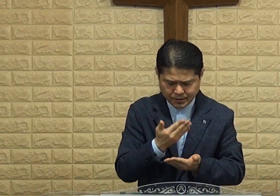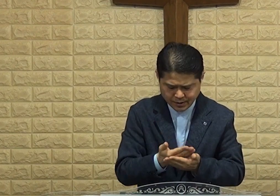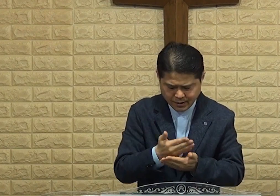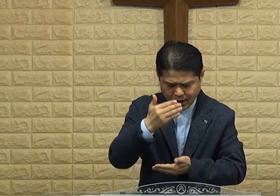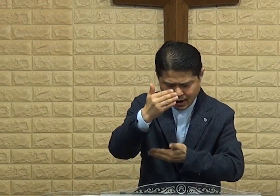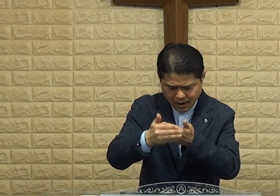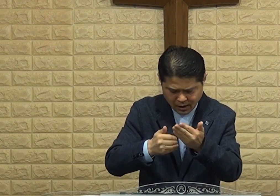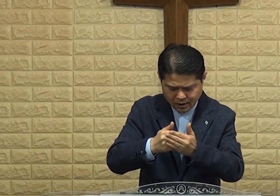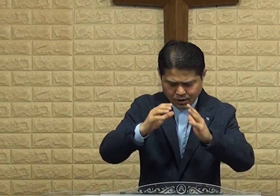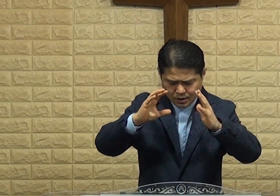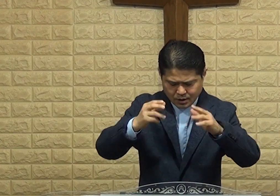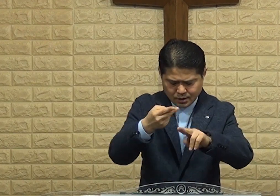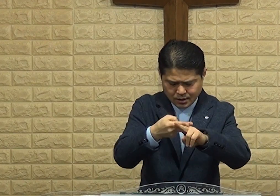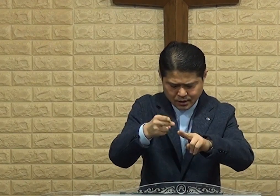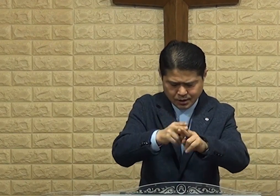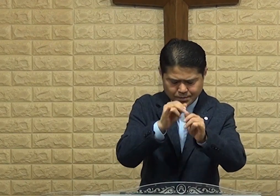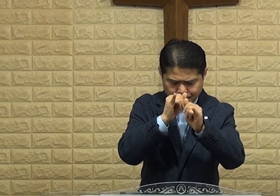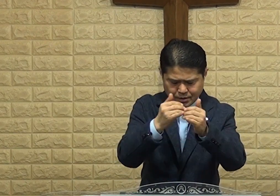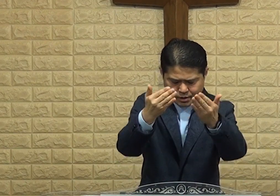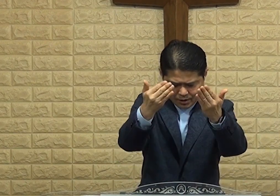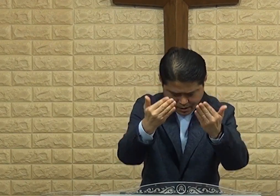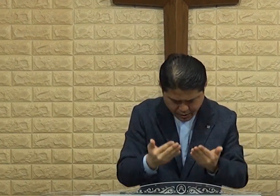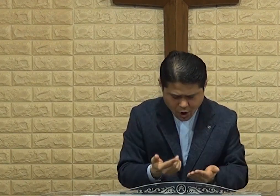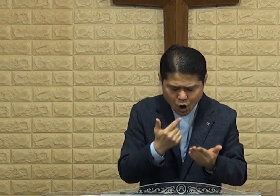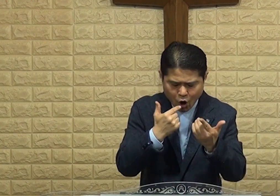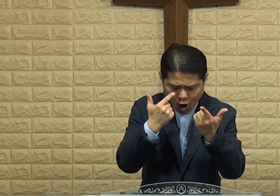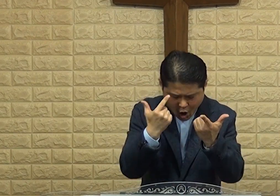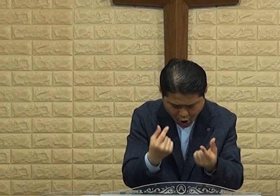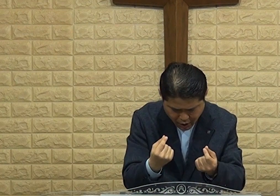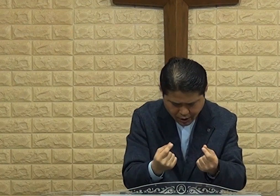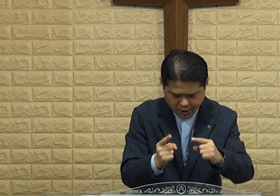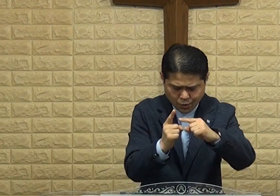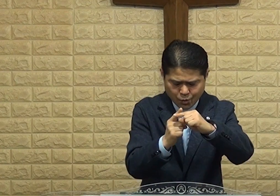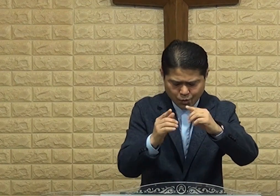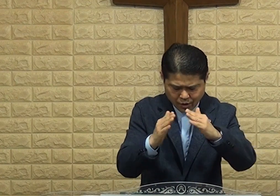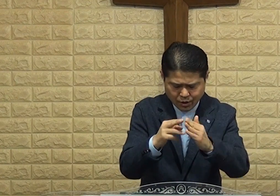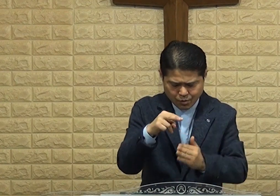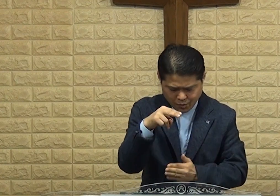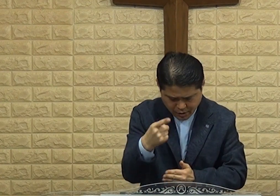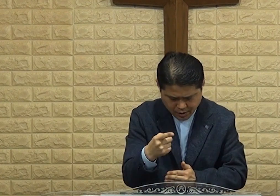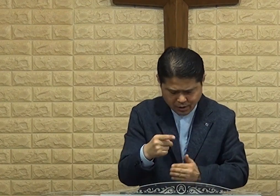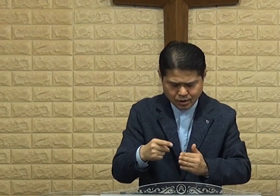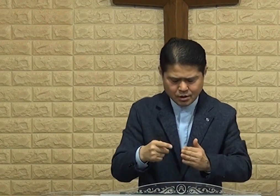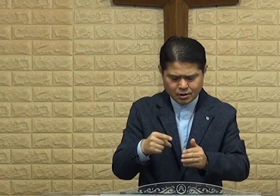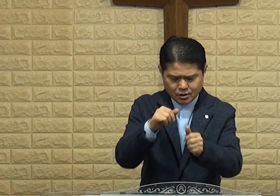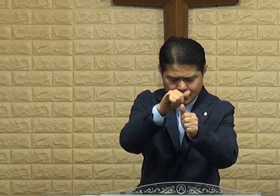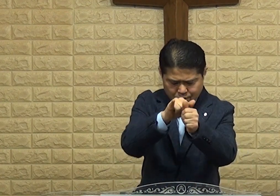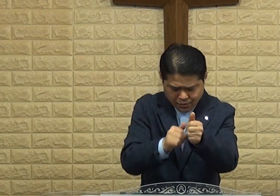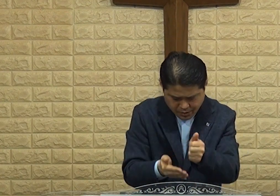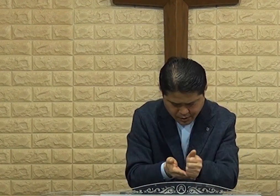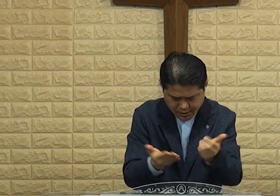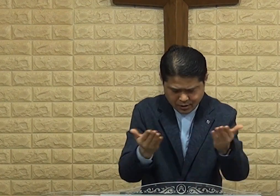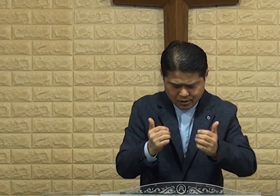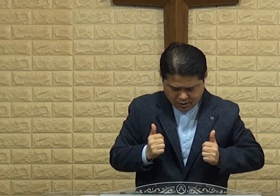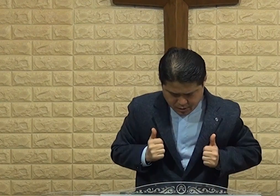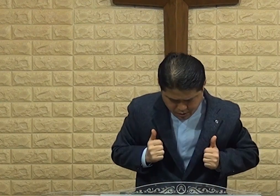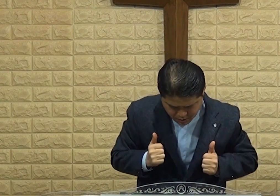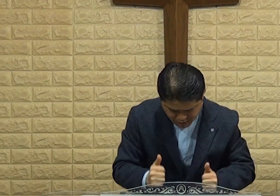이기고 치유할 수 있는 능력을 주옵소서. 이 세상에 상을 받는 것처럼 이 교회에서도